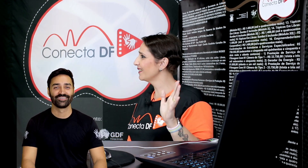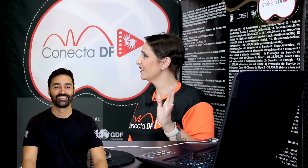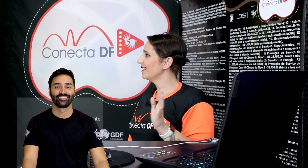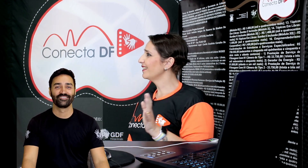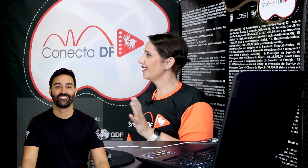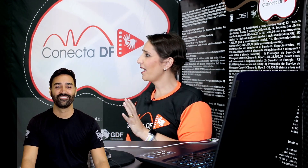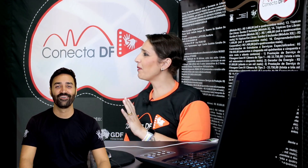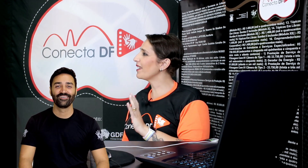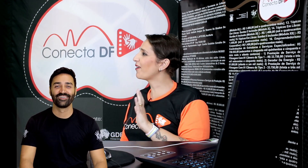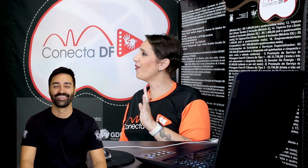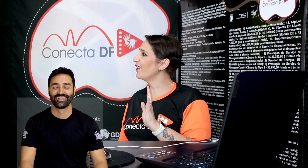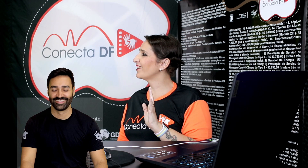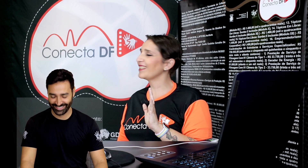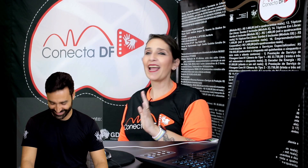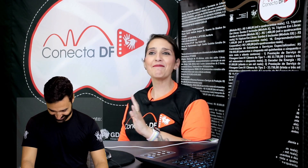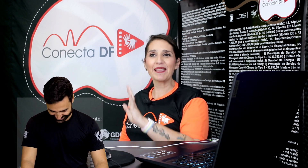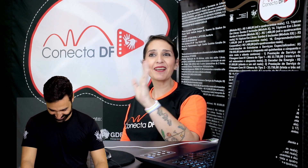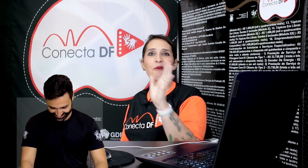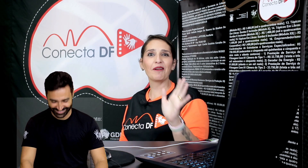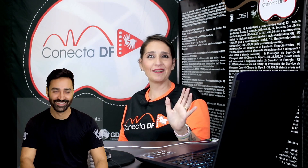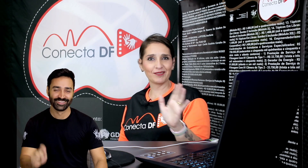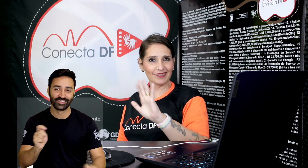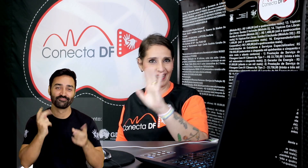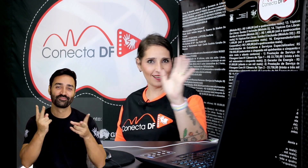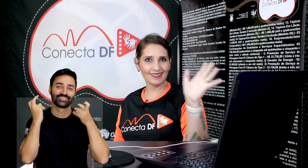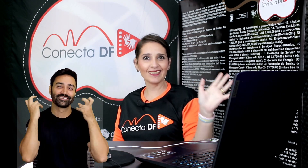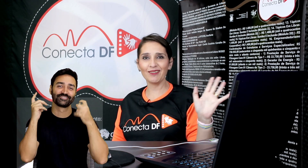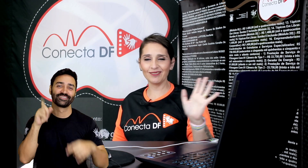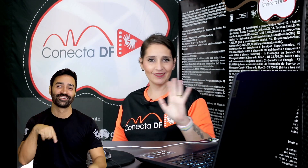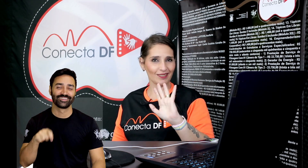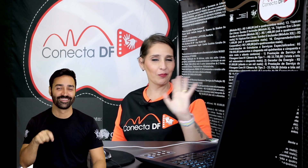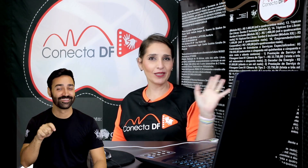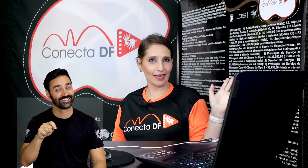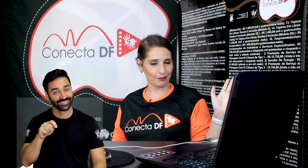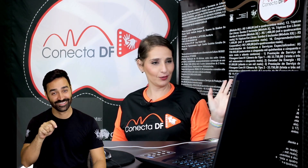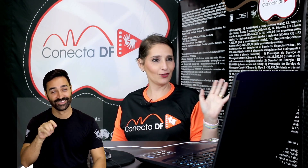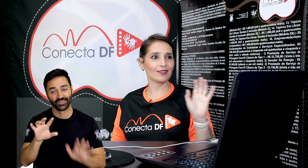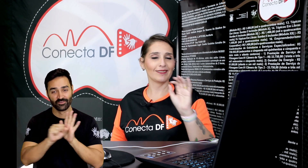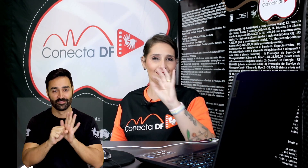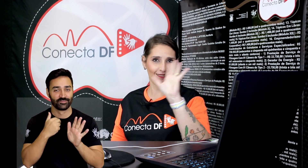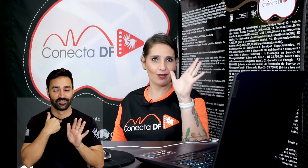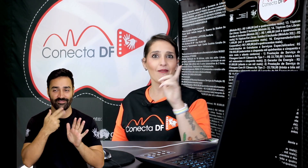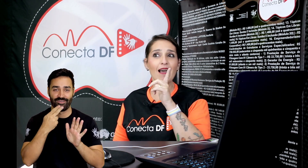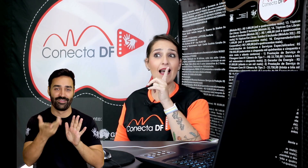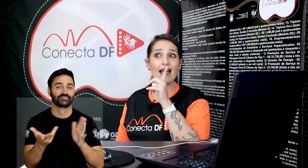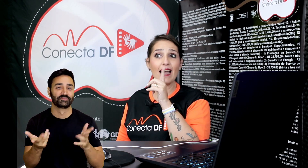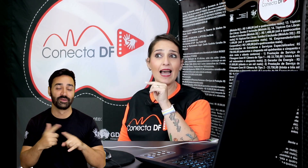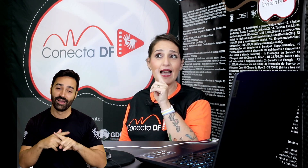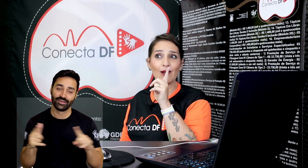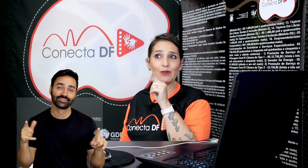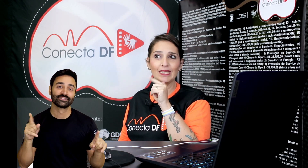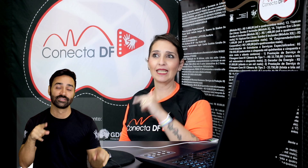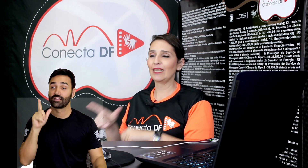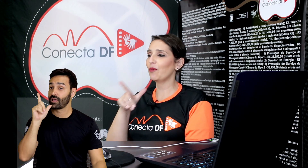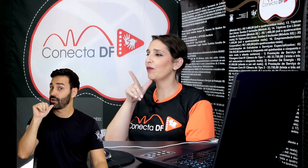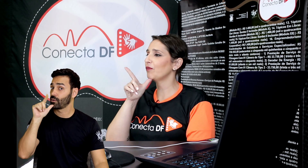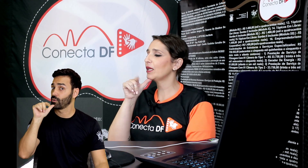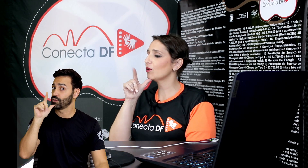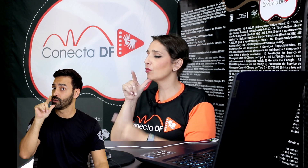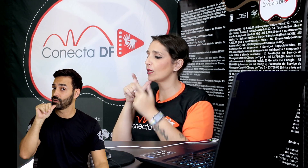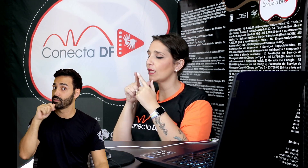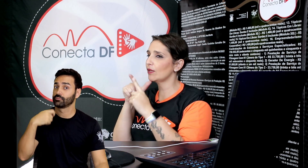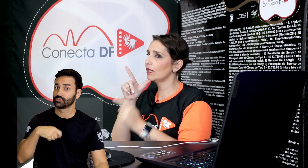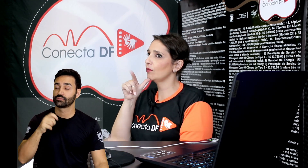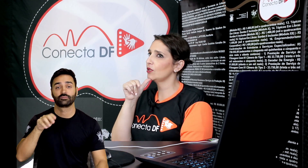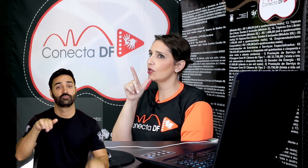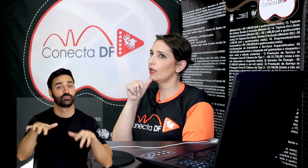perceber. É bem icônico, né? É bem icônico, tá? Não podemos. Então, água, tem que ter o movimento